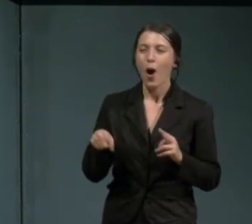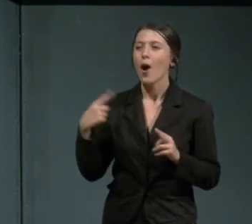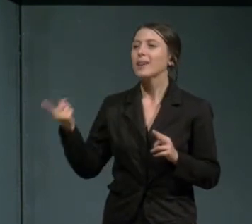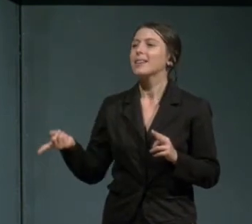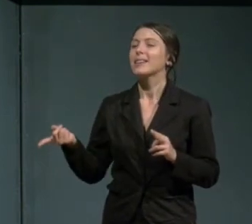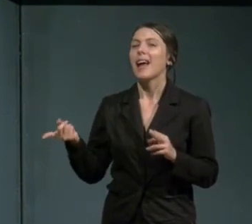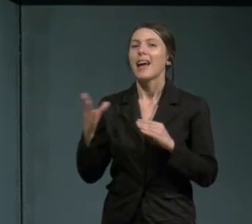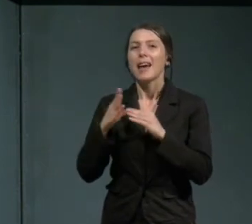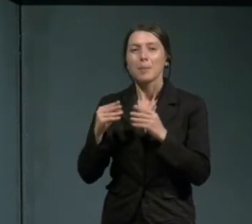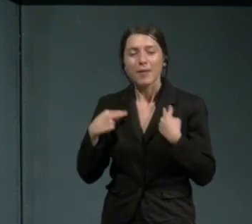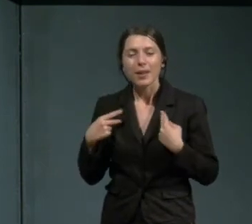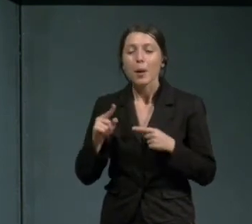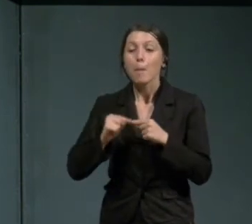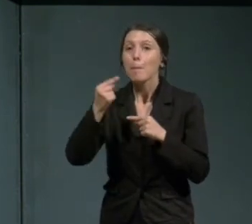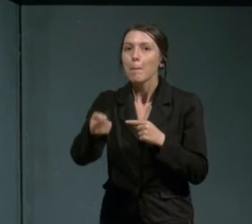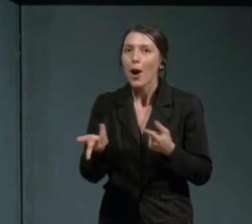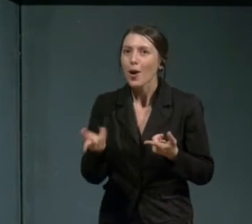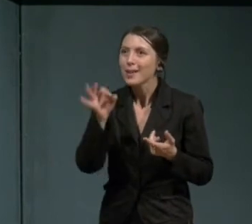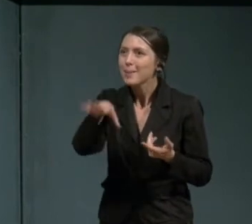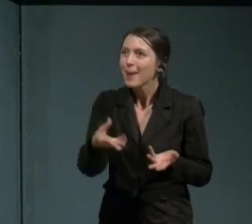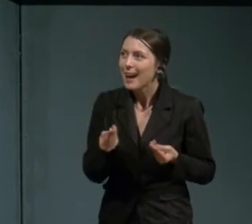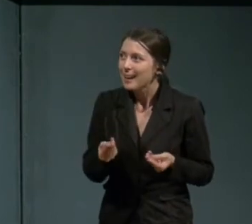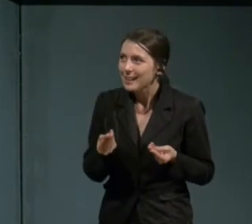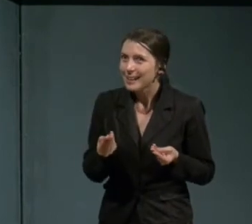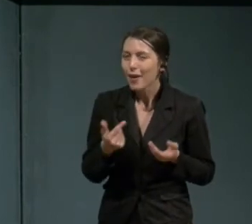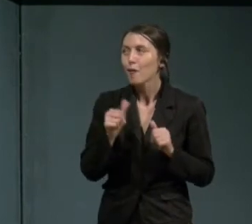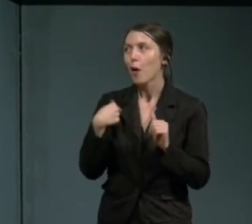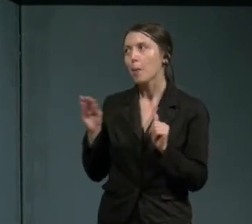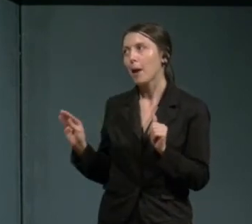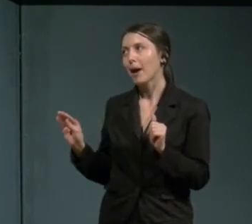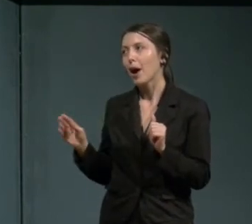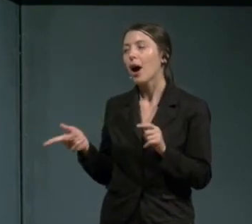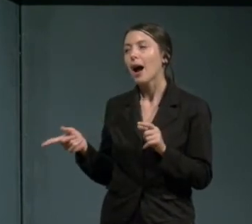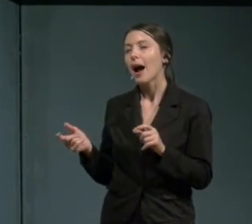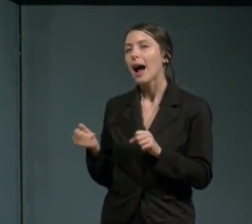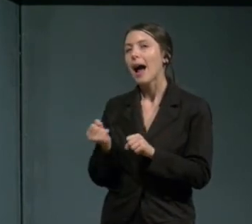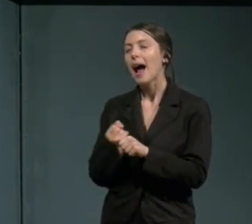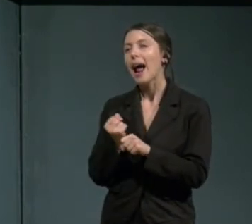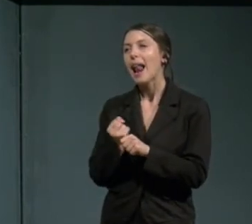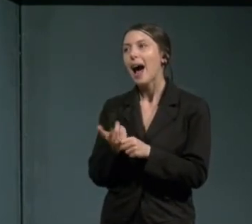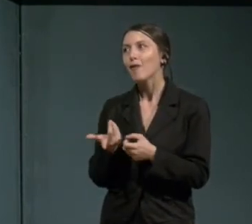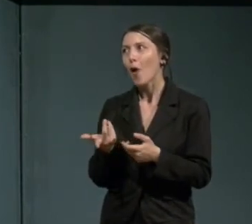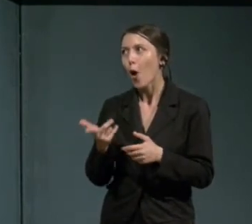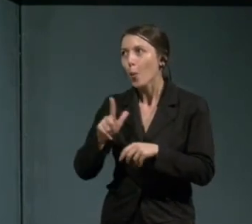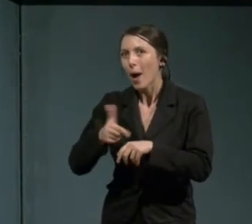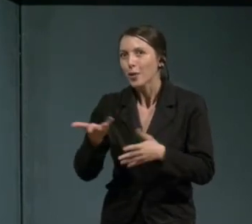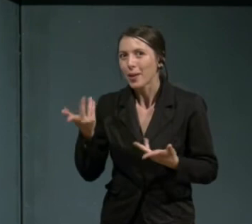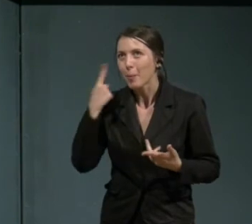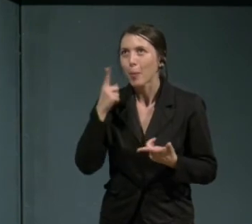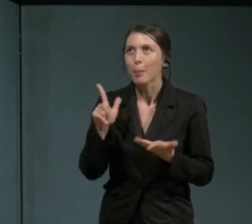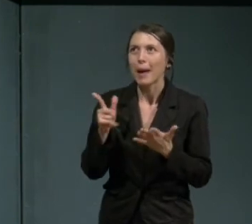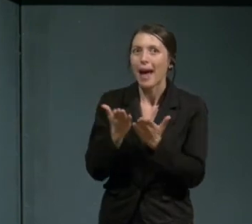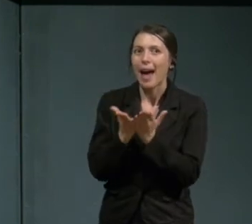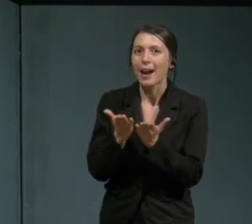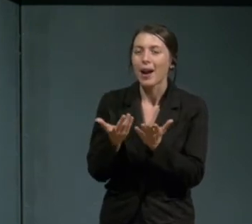tappa che è un modo di chiederti in realtà poi come lavori cioè quanto lavoro in quanto tempo ci vuole per scrivere